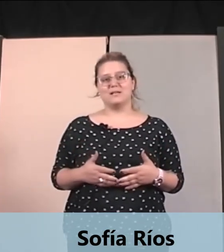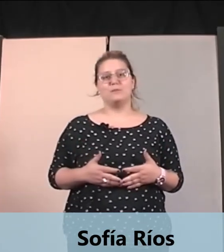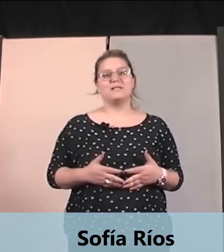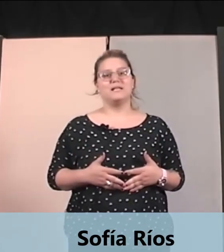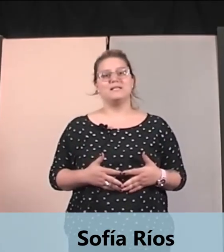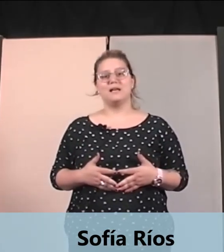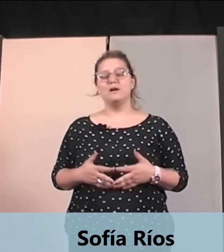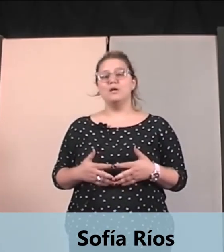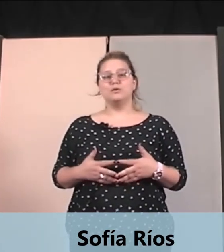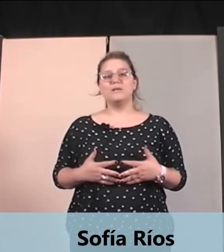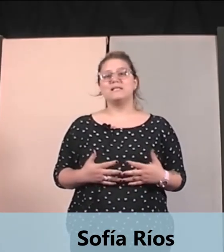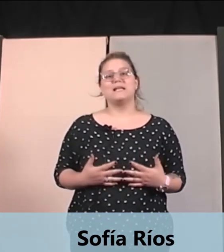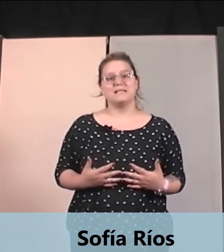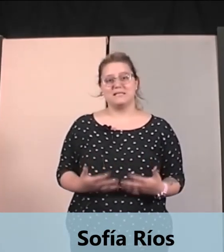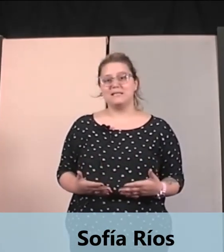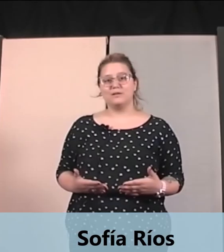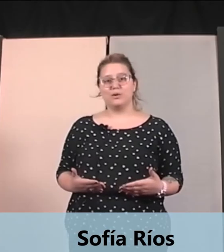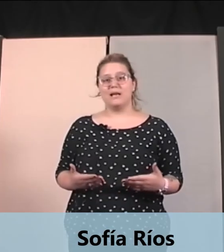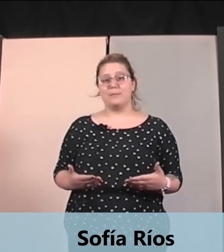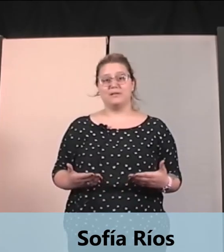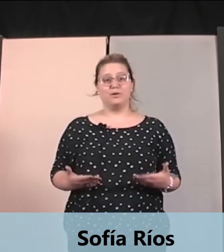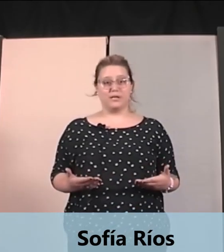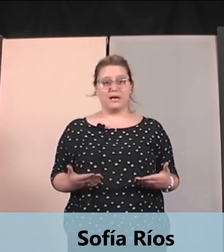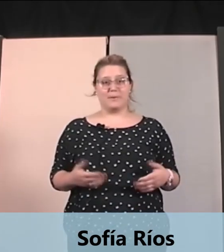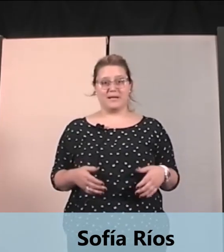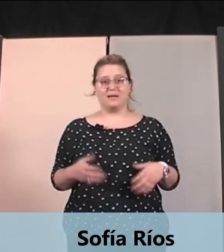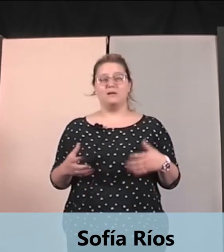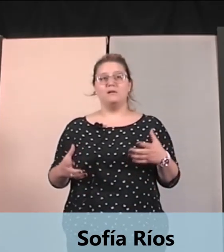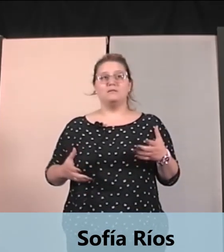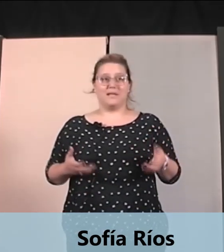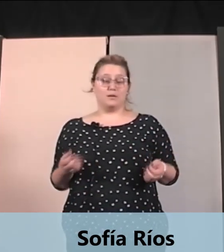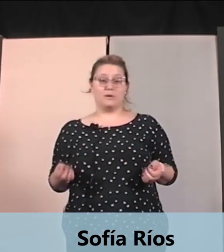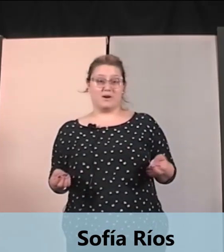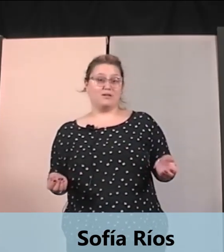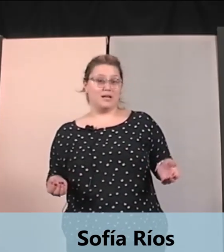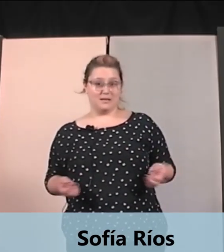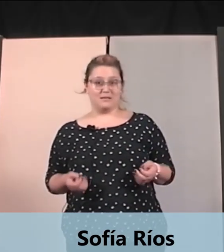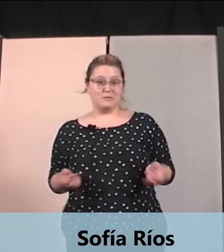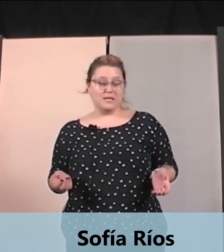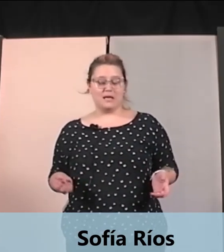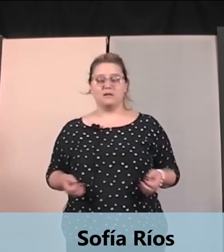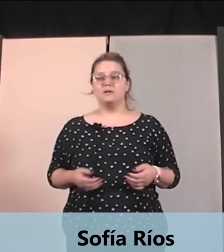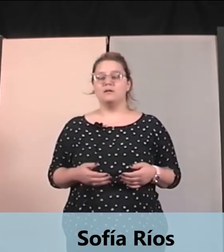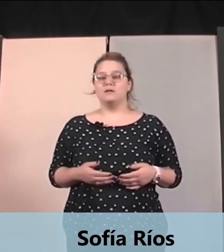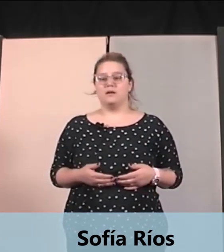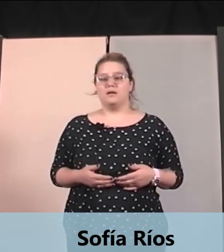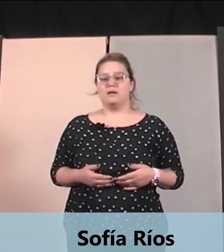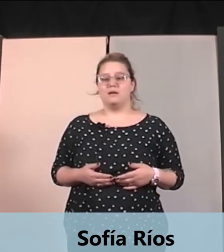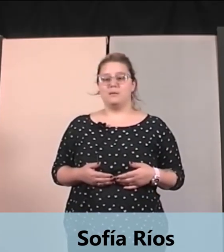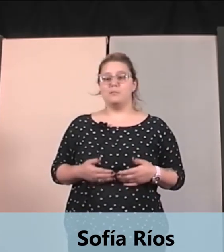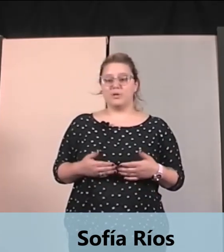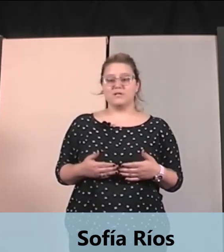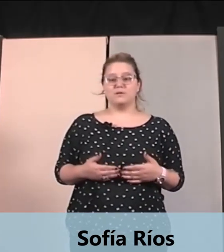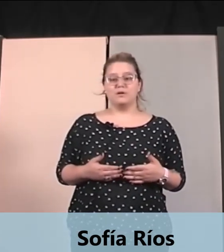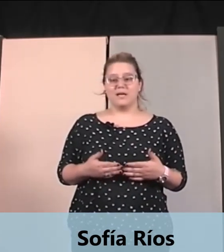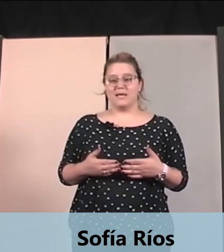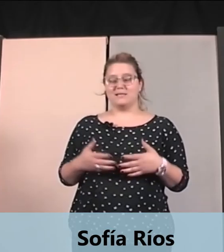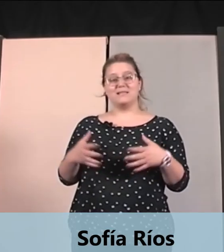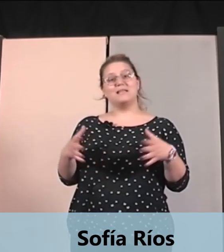se comercializa No es el que necesitan todas las patologías Para tener una mejor calidad de vida Por eso se hace